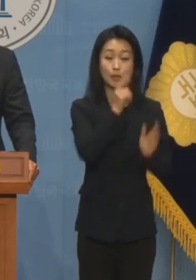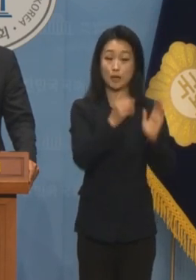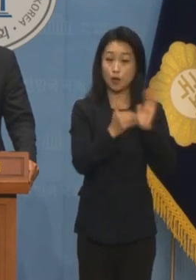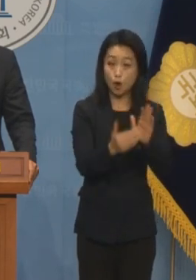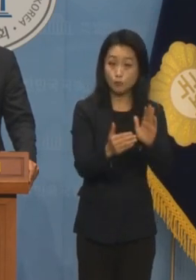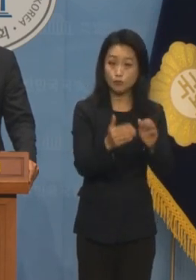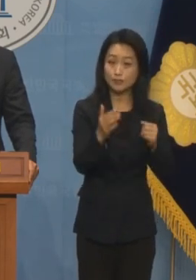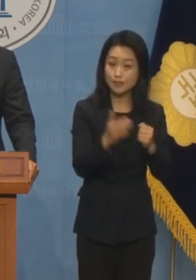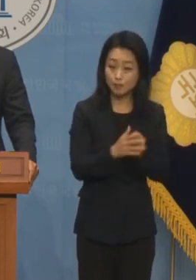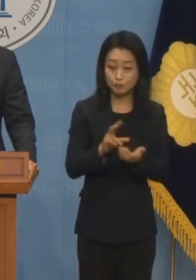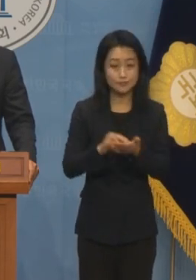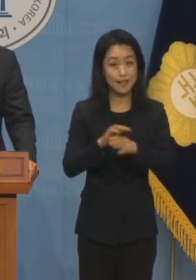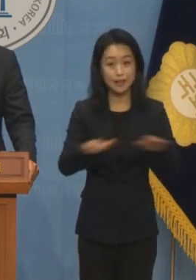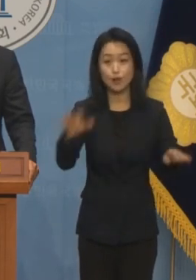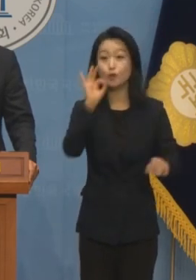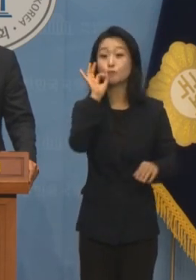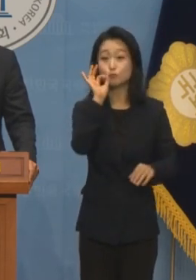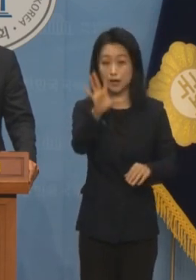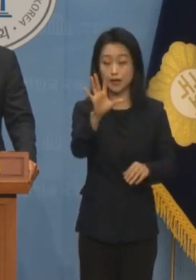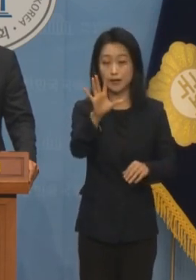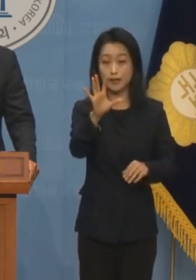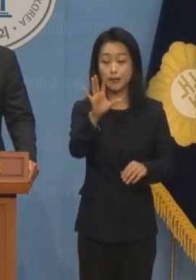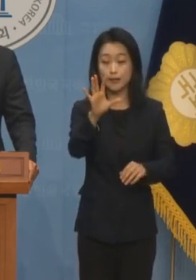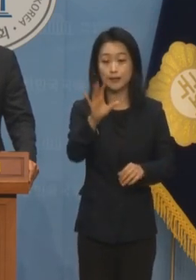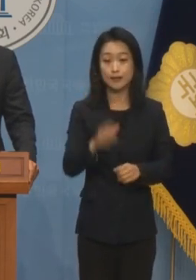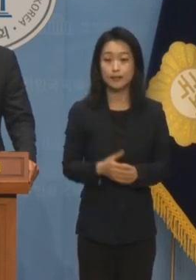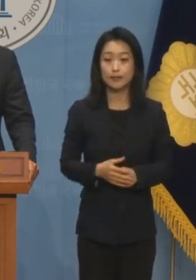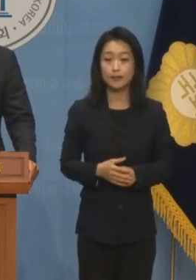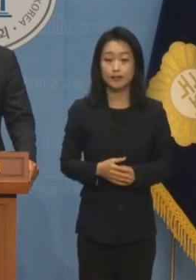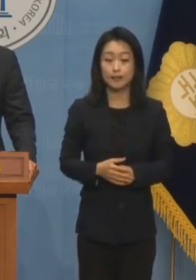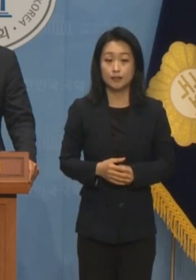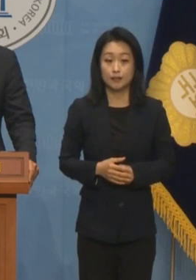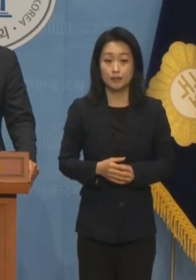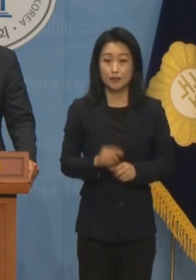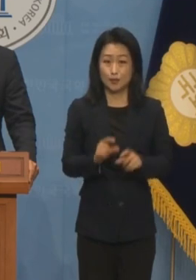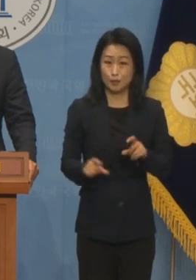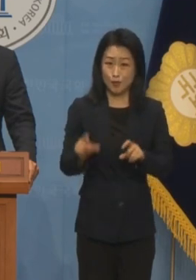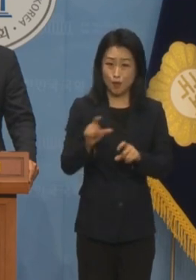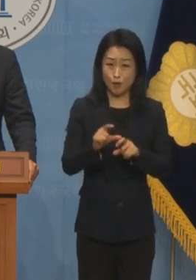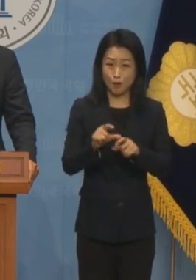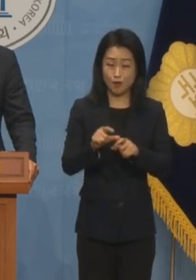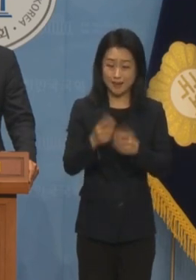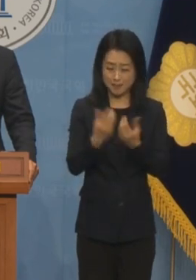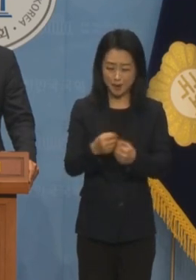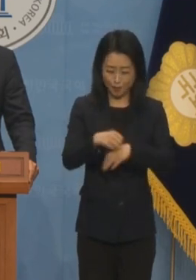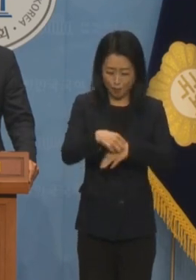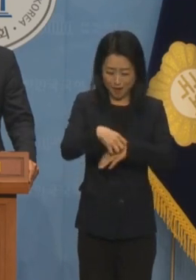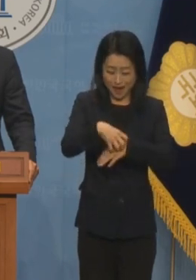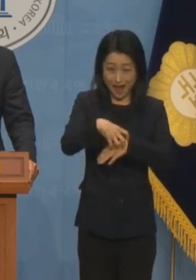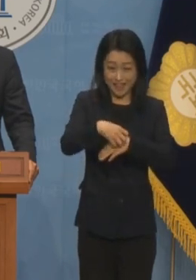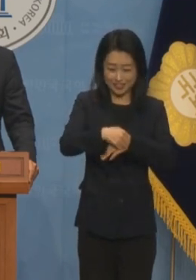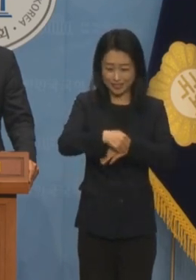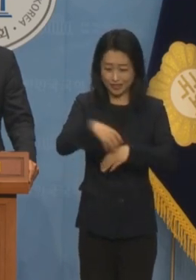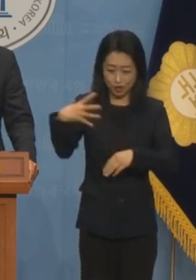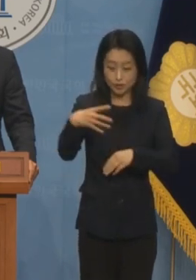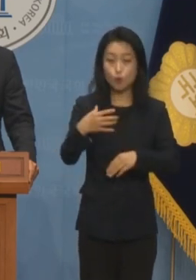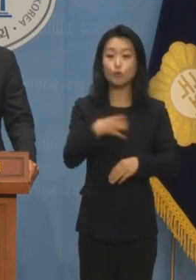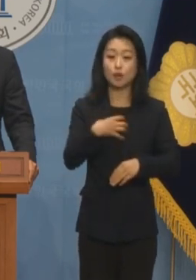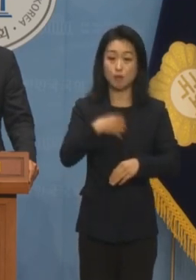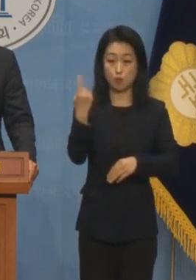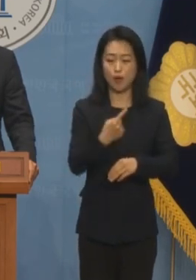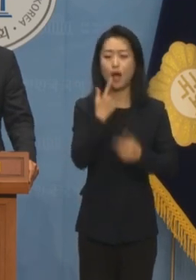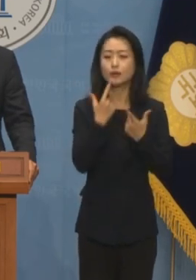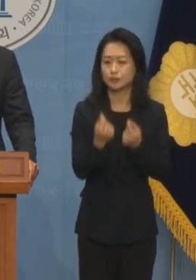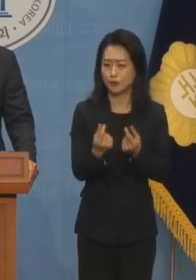거부한다고 해소되지 않습니다. 오히려 골마 터져 더 큰 위기를 자초하게